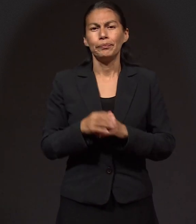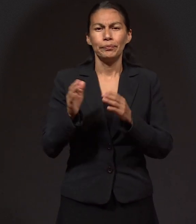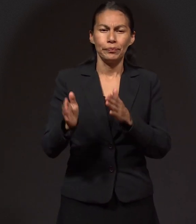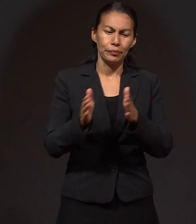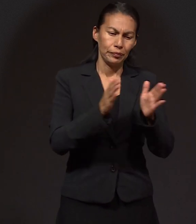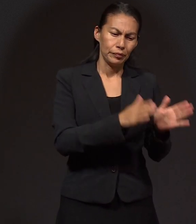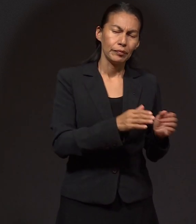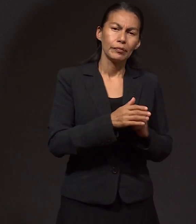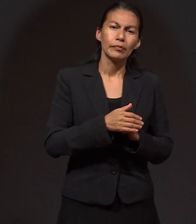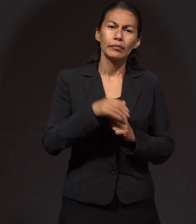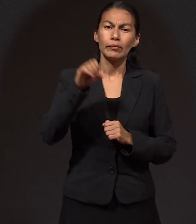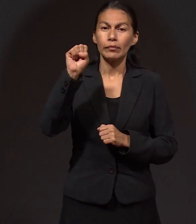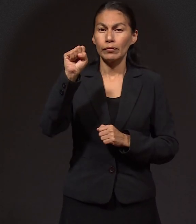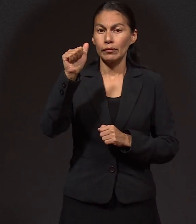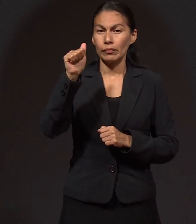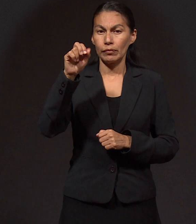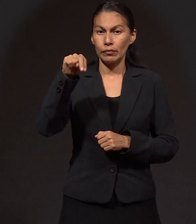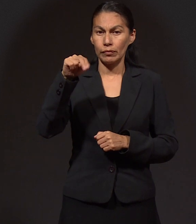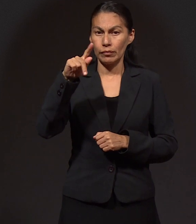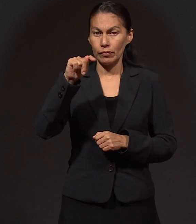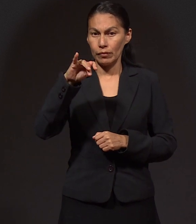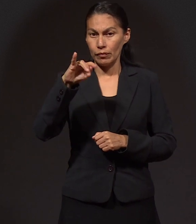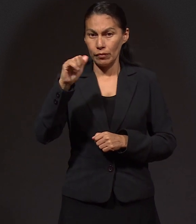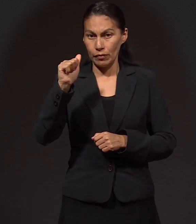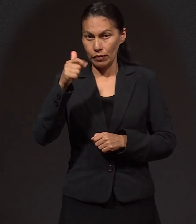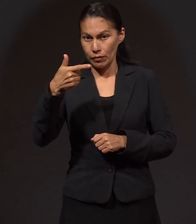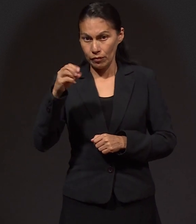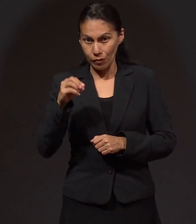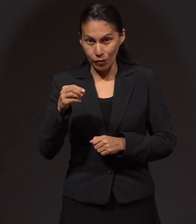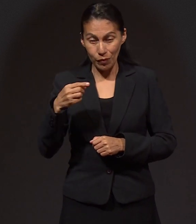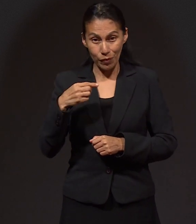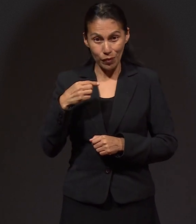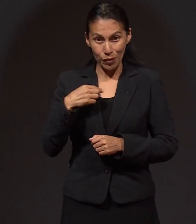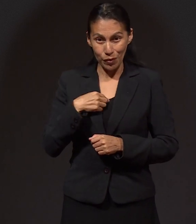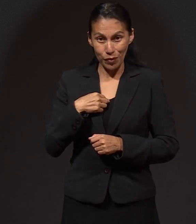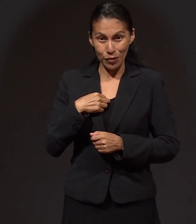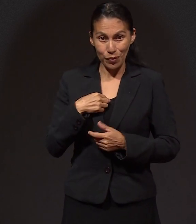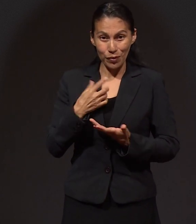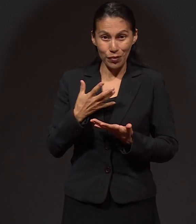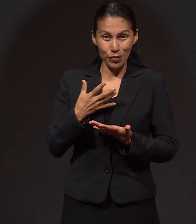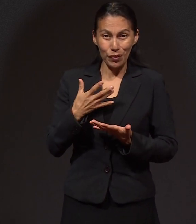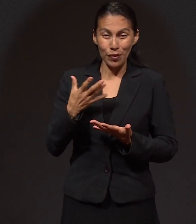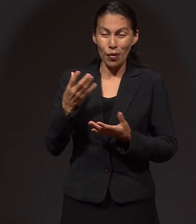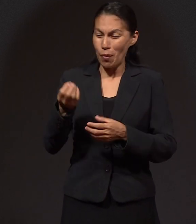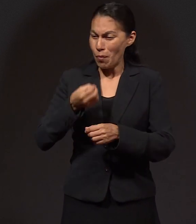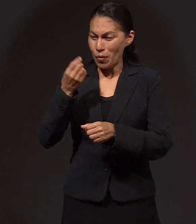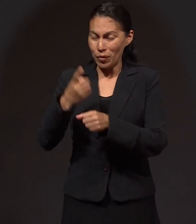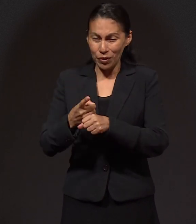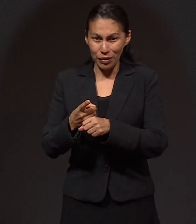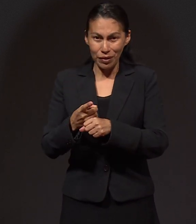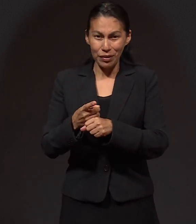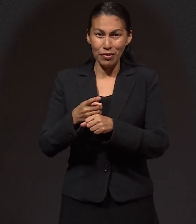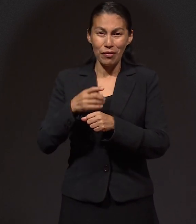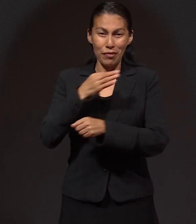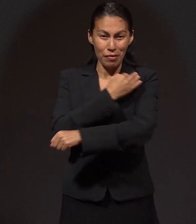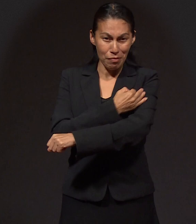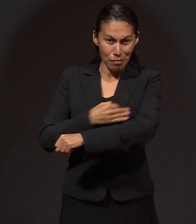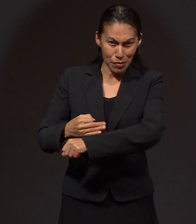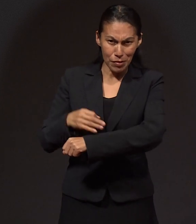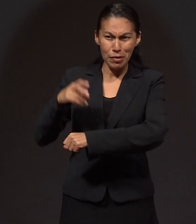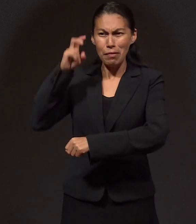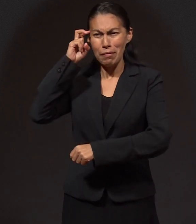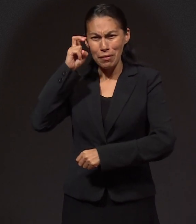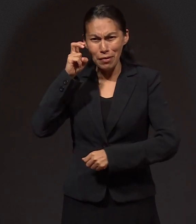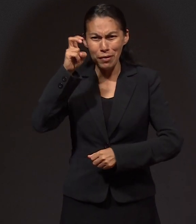los otros. Santiago, estoy agradecido ya que se nos dio la oportunidad de viajar y visitar a la